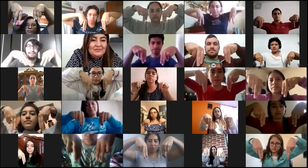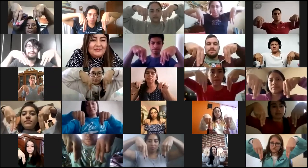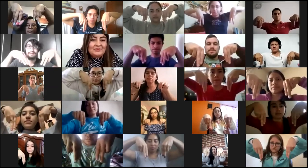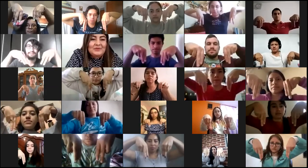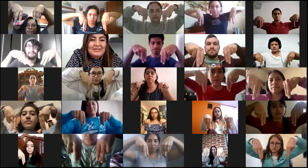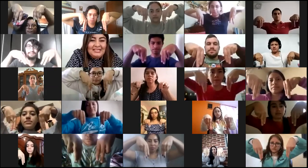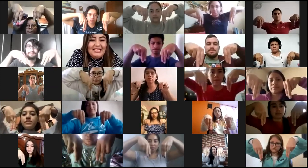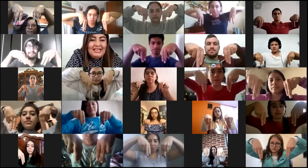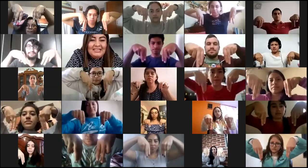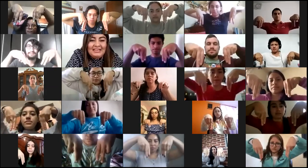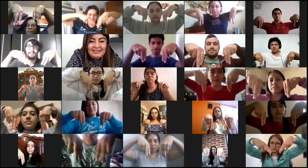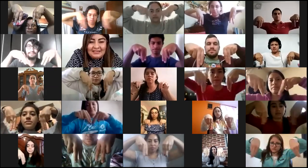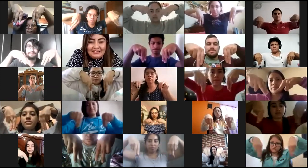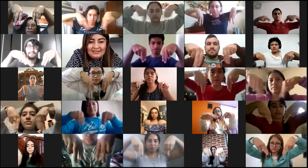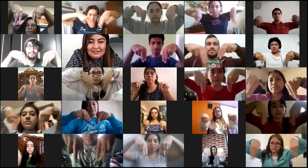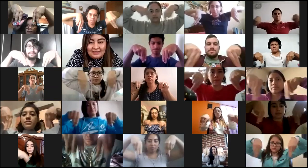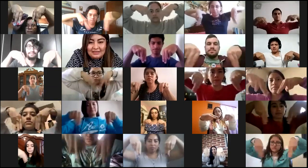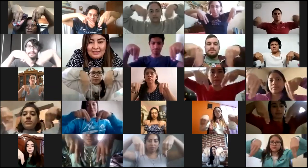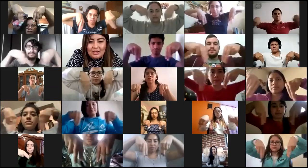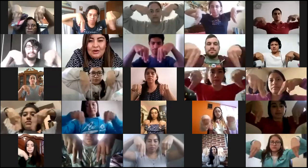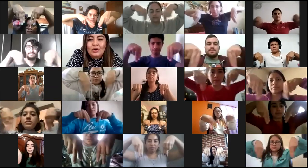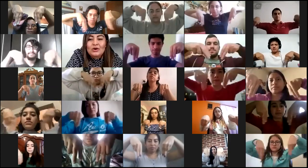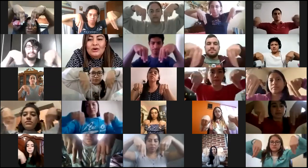Muy bien. Ñ. O.